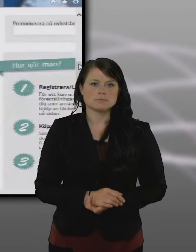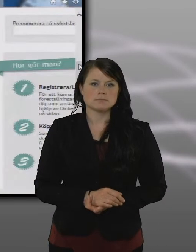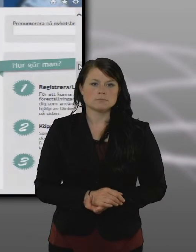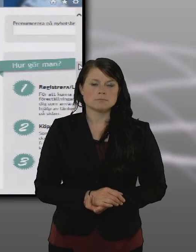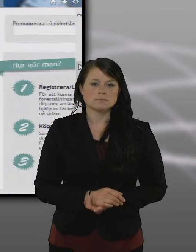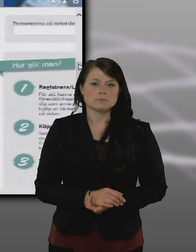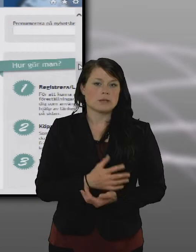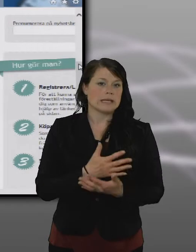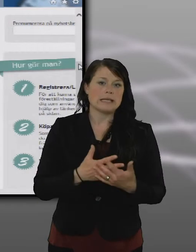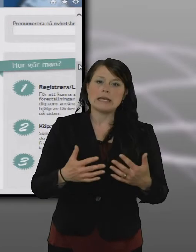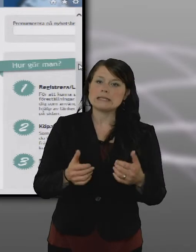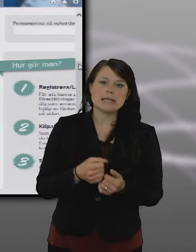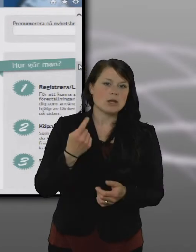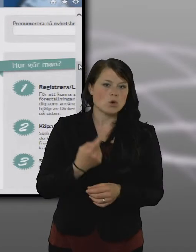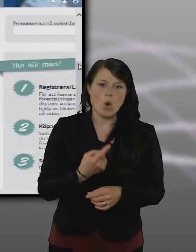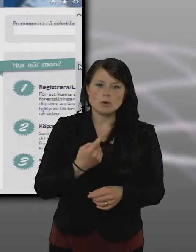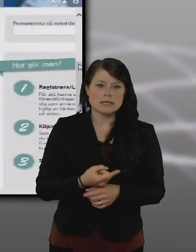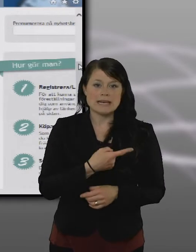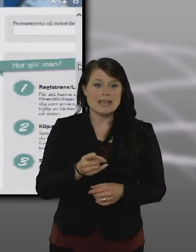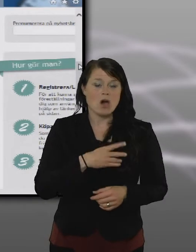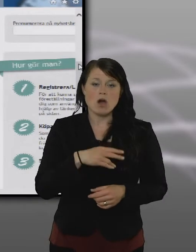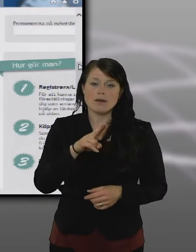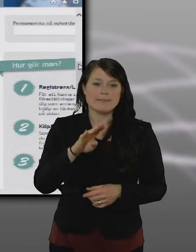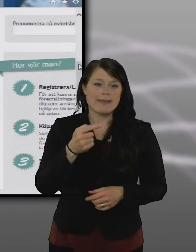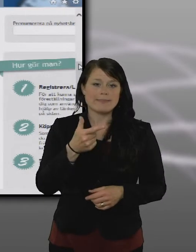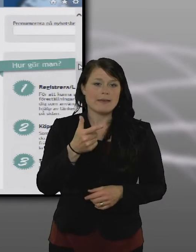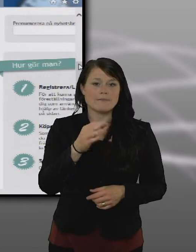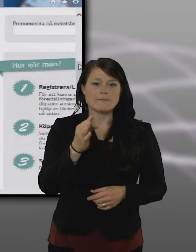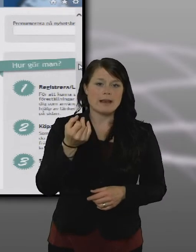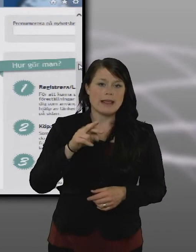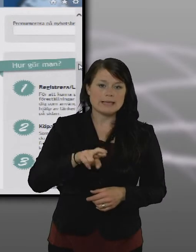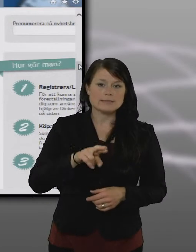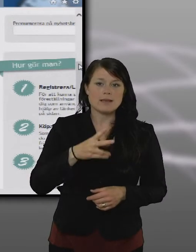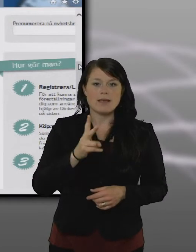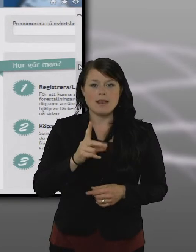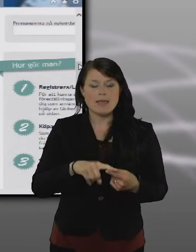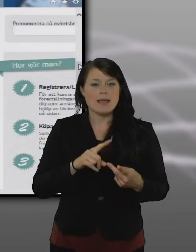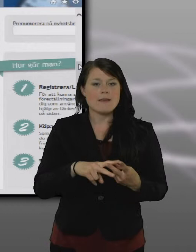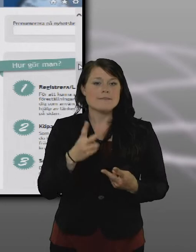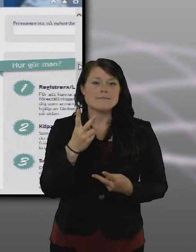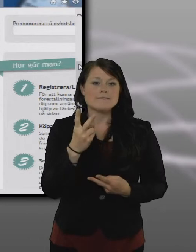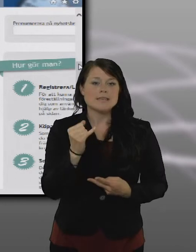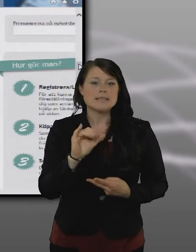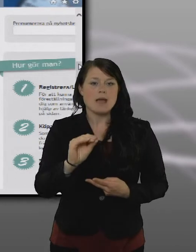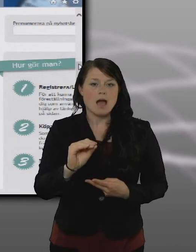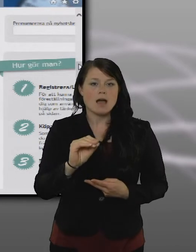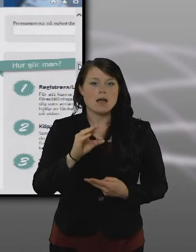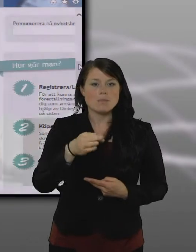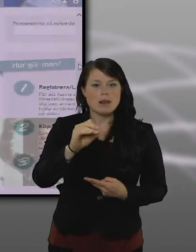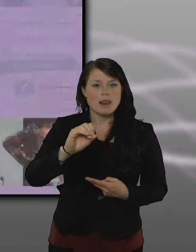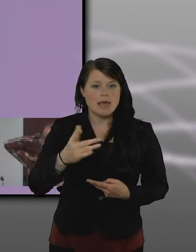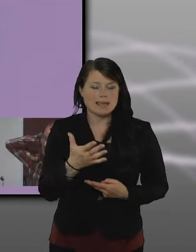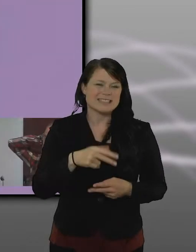Inga konstigheter. Ni som har Netflix eller Viaplay eller något annat känner igen den funktionen.